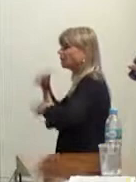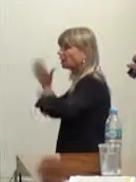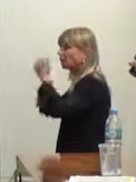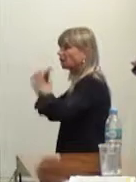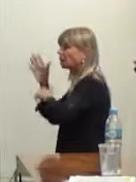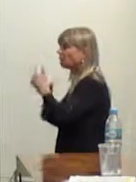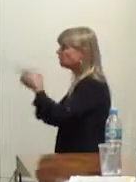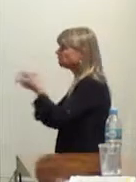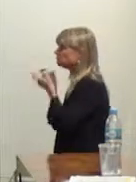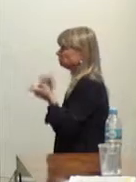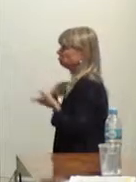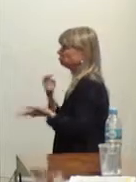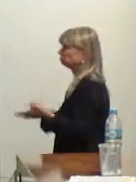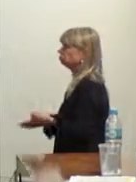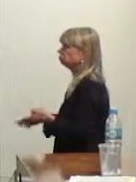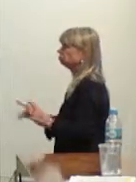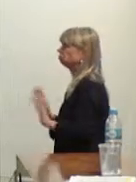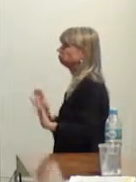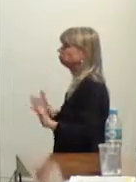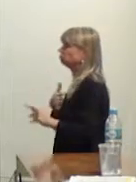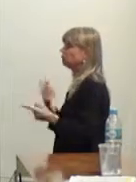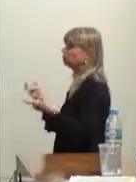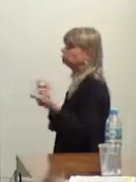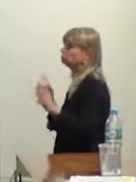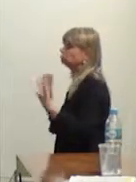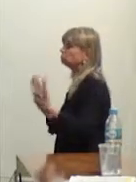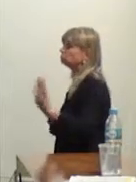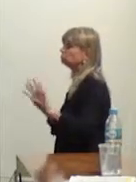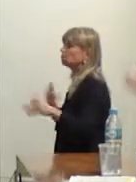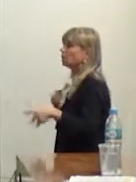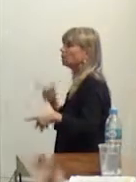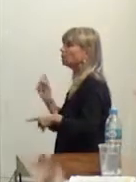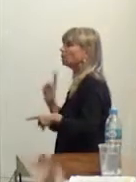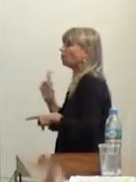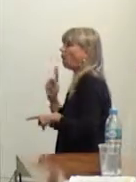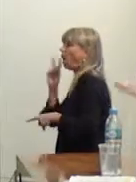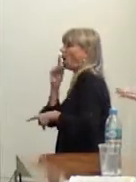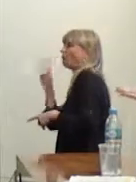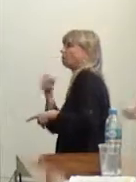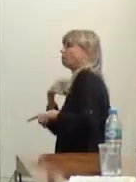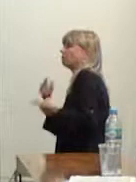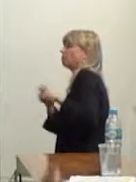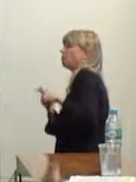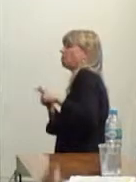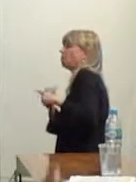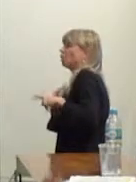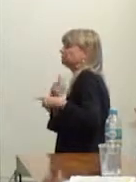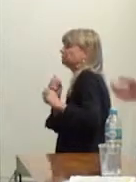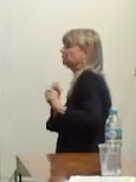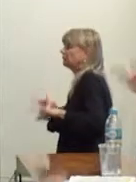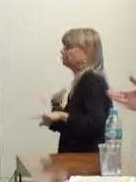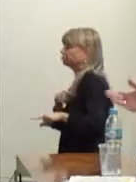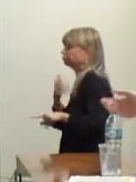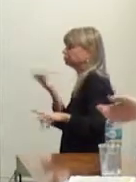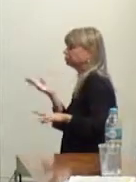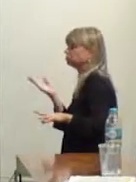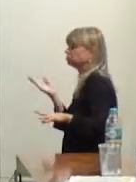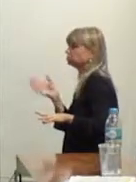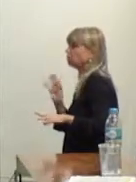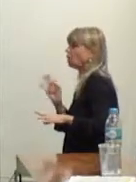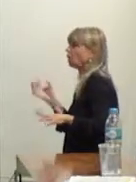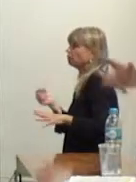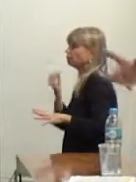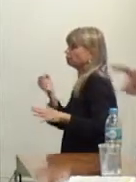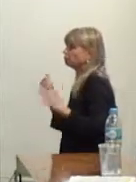son necesarias, que a veces no son de cosmética electoral inmediata, porque obviamente es mucho más